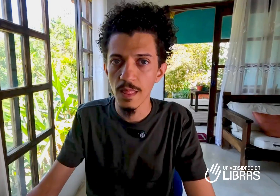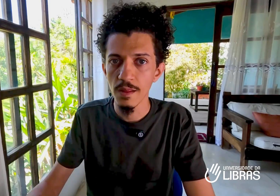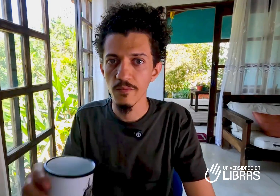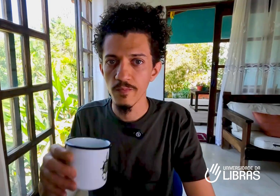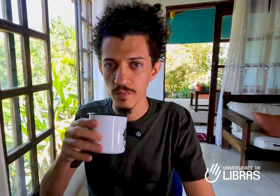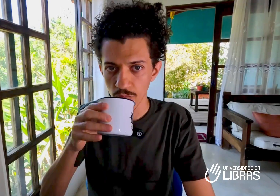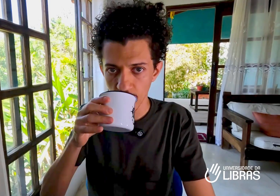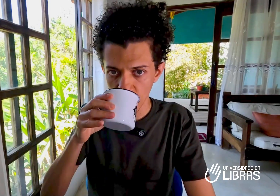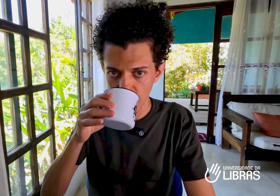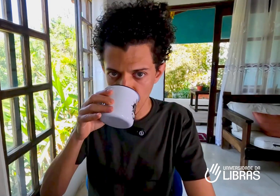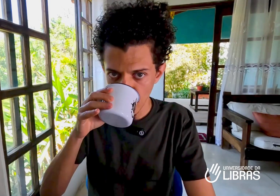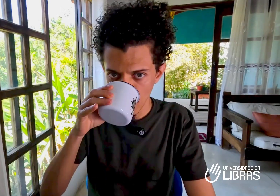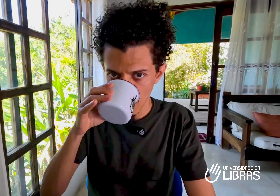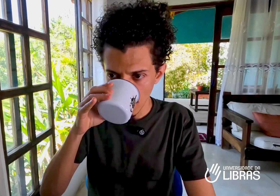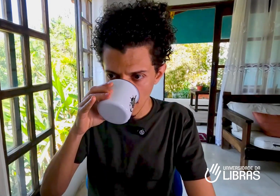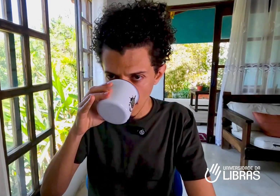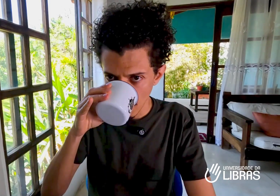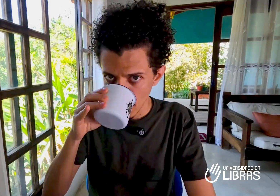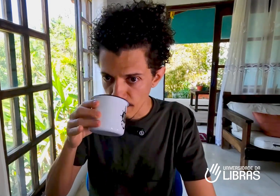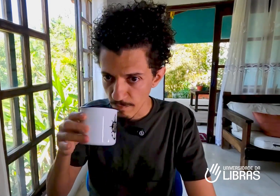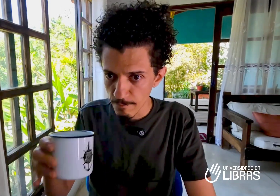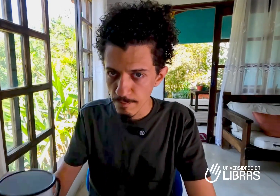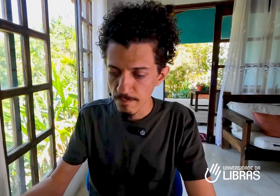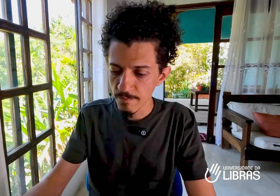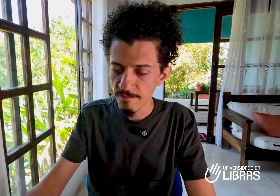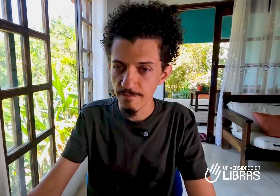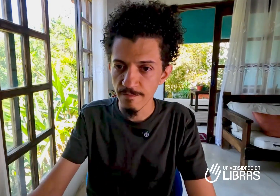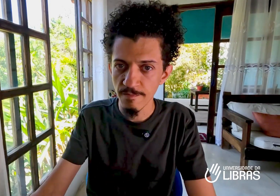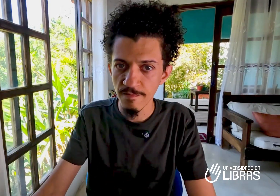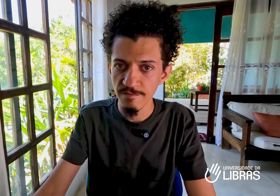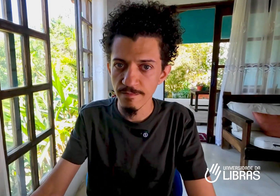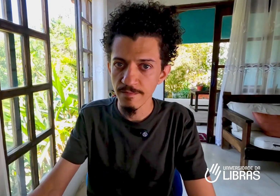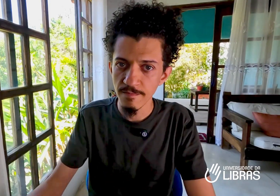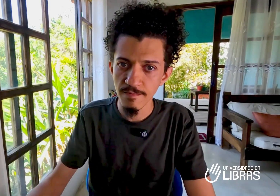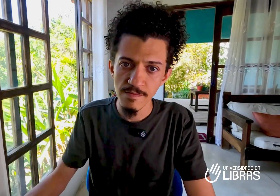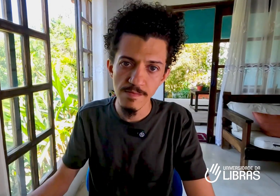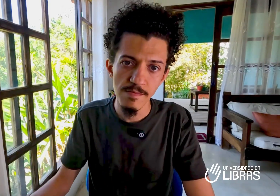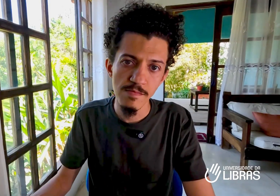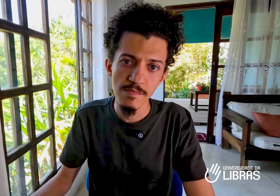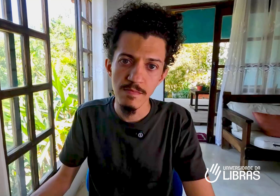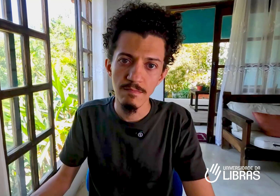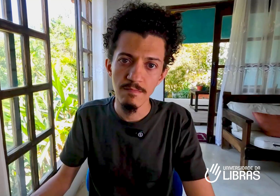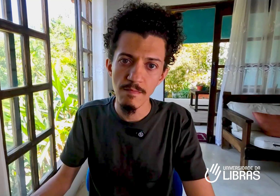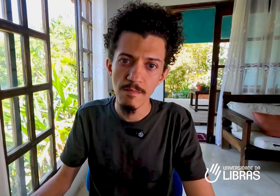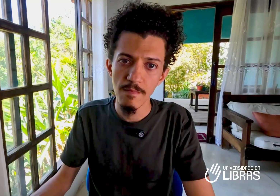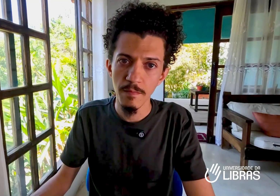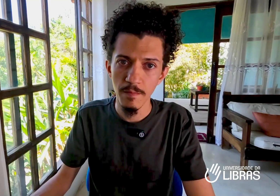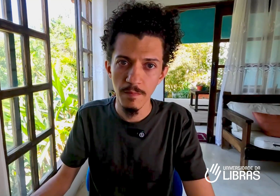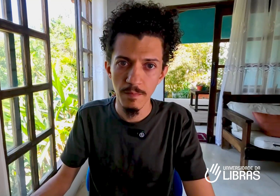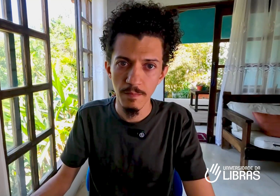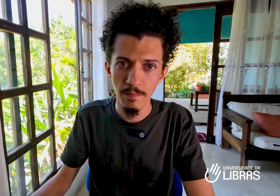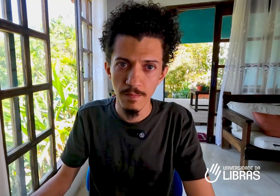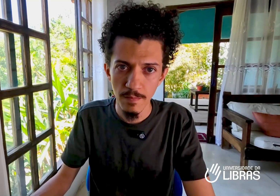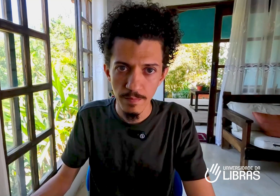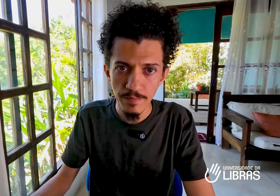Quais recursos e ferramentas são essenciais para quem quer continuar aprendendo a Libras de forma eficaz?